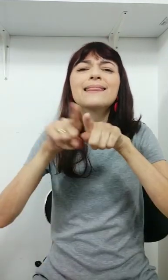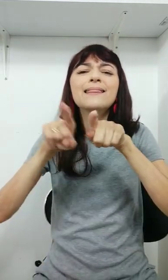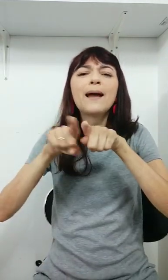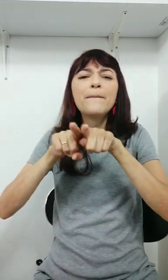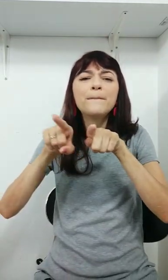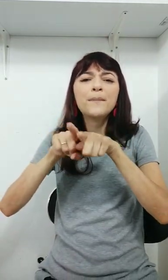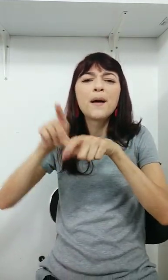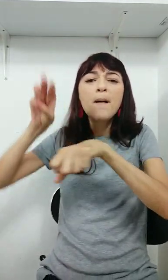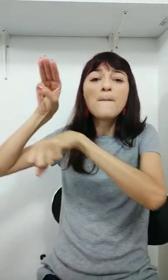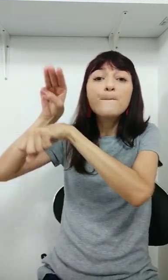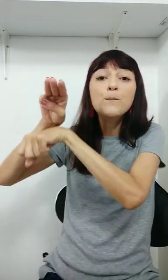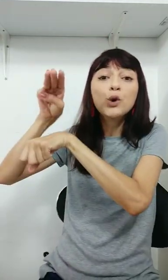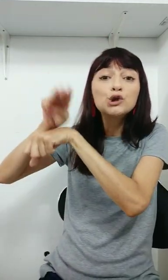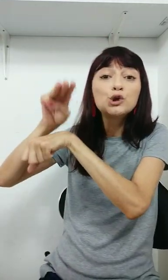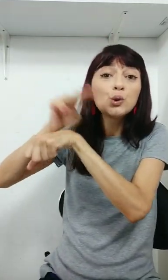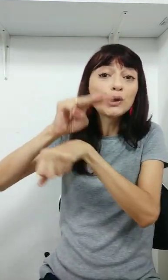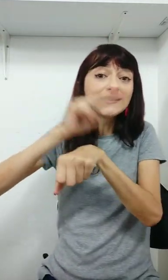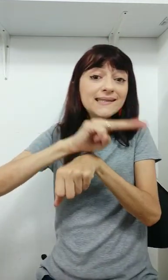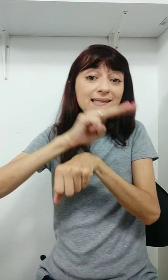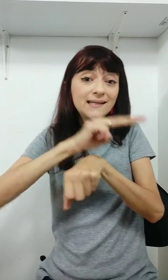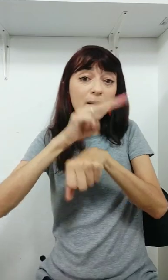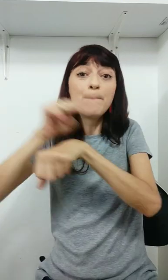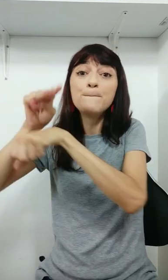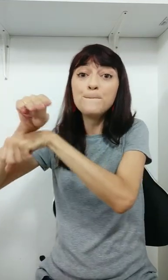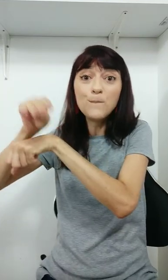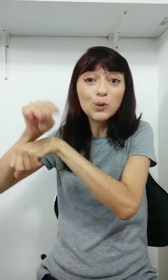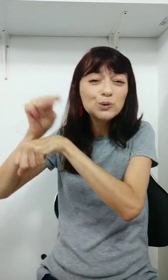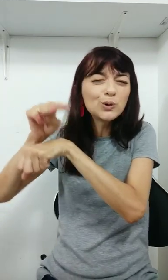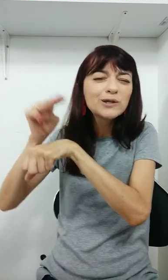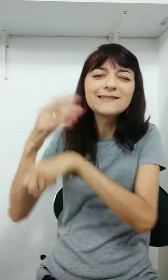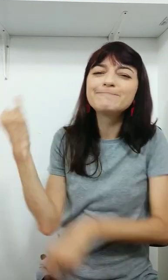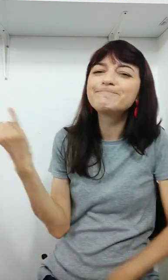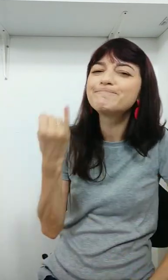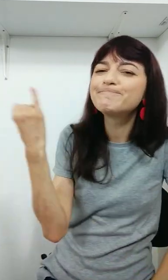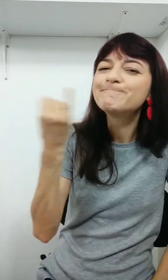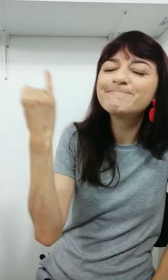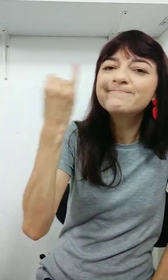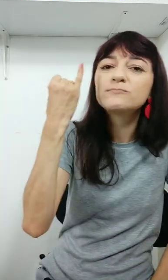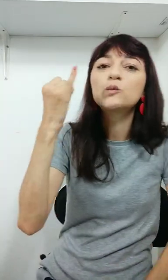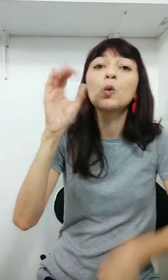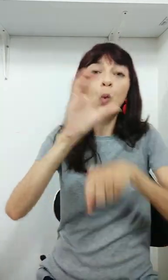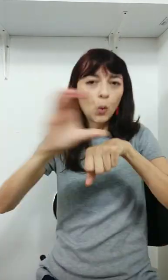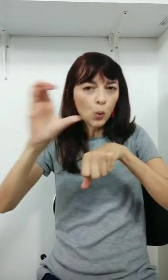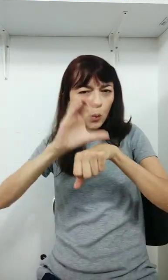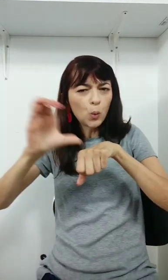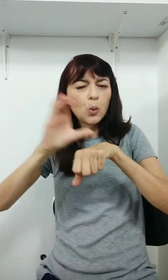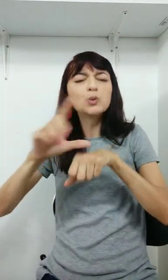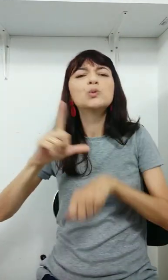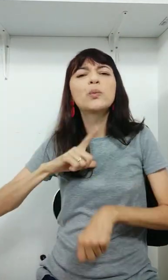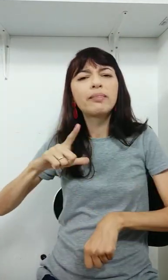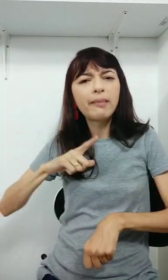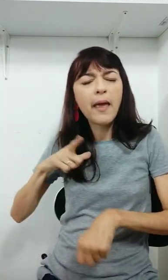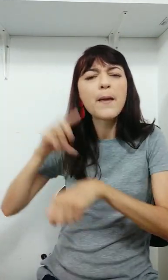traduzir essa aula, que eles já conseguiam entender. Por exemplo, vou dar um exemplo para você, tá bom? a monitoria com surdos que a gente tem no